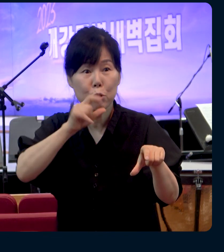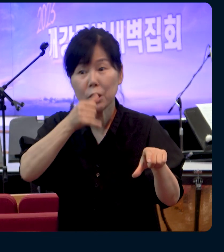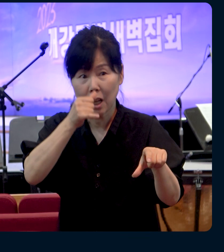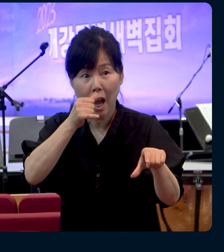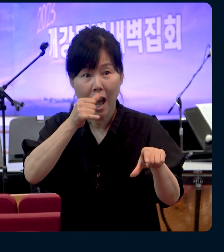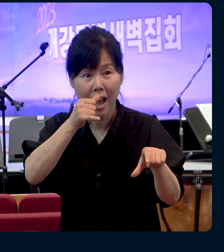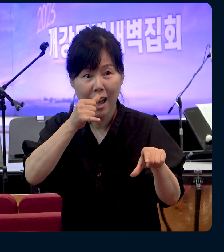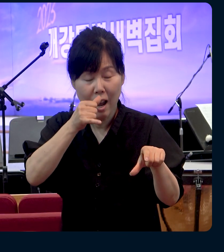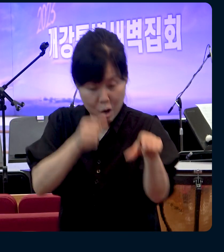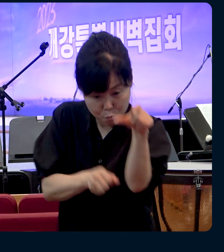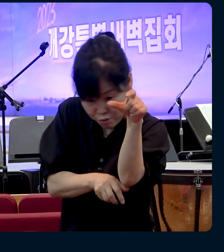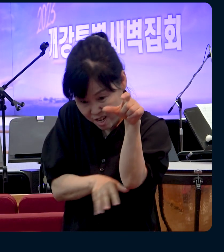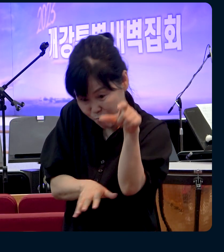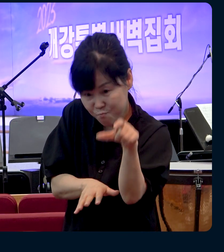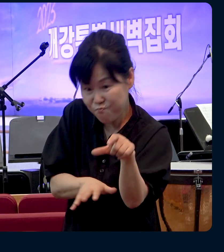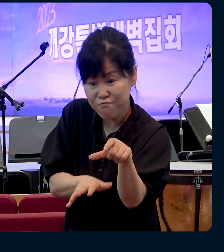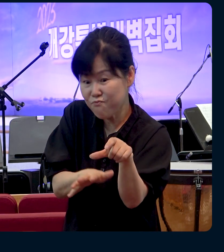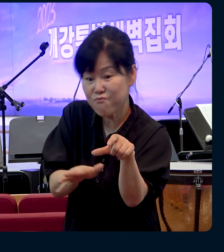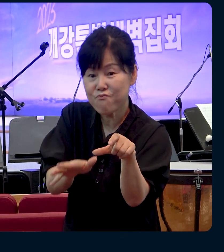있으니까.